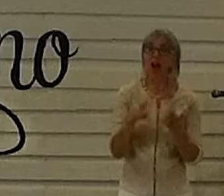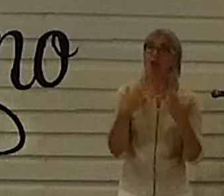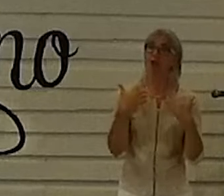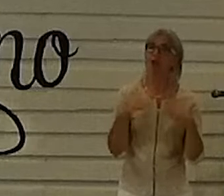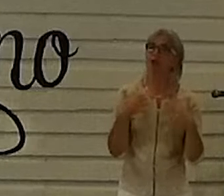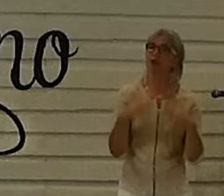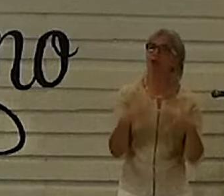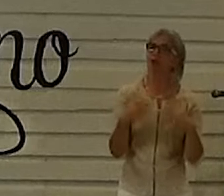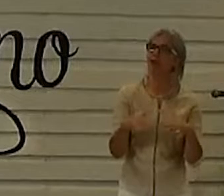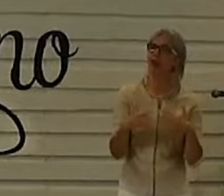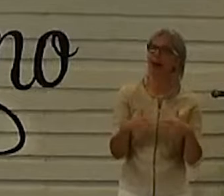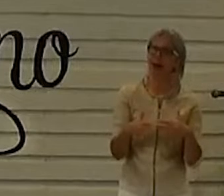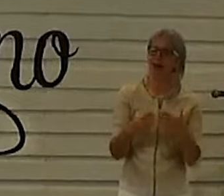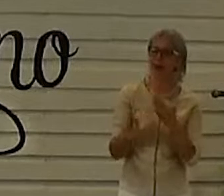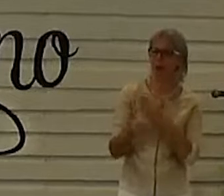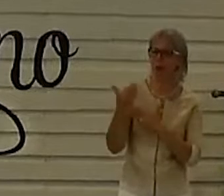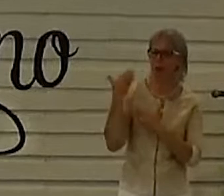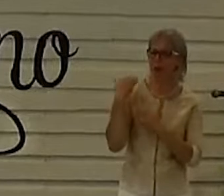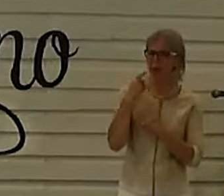sono.